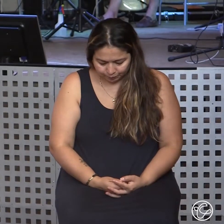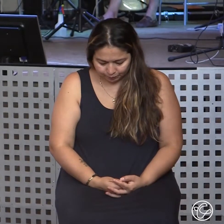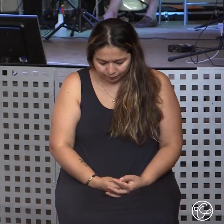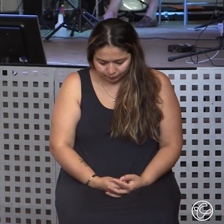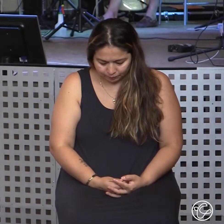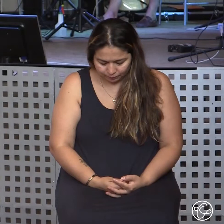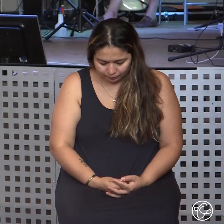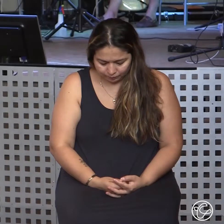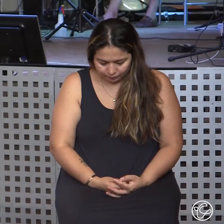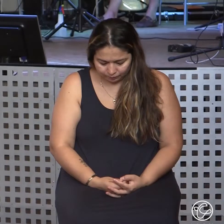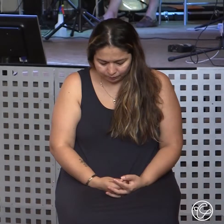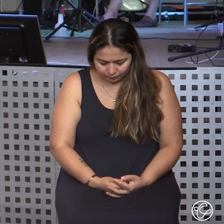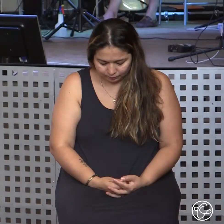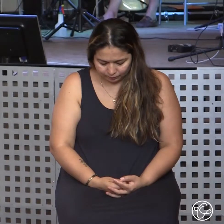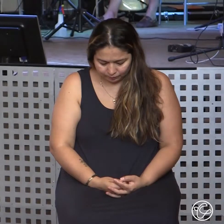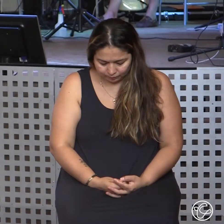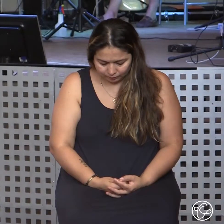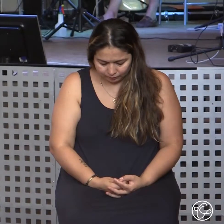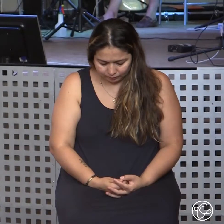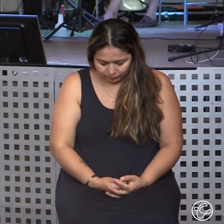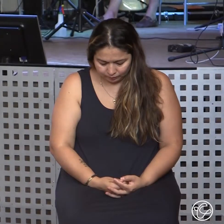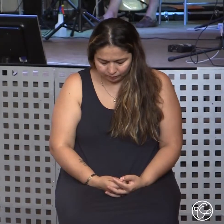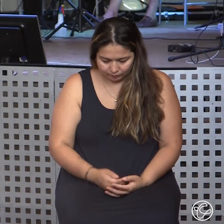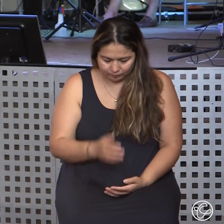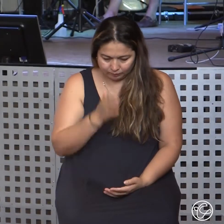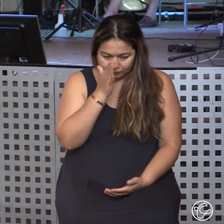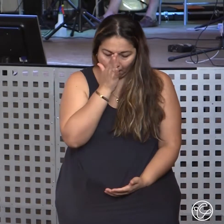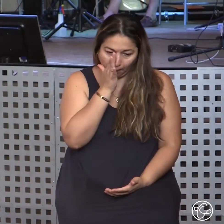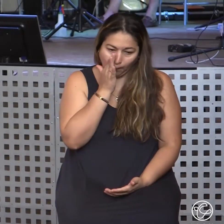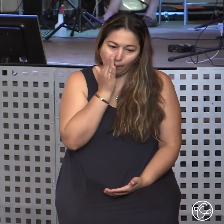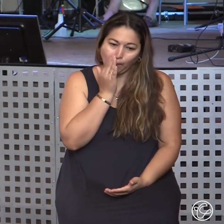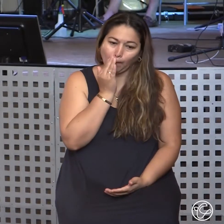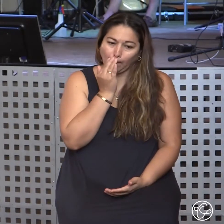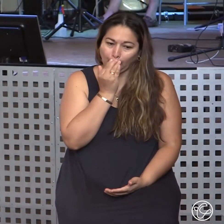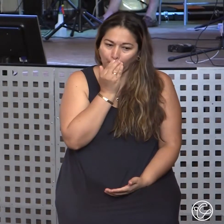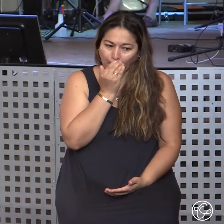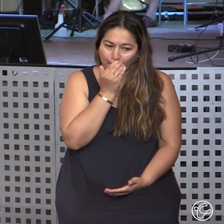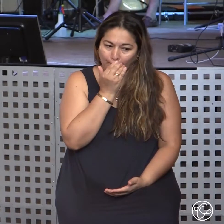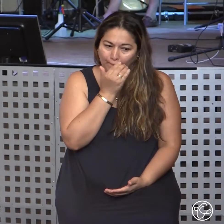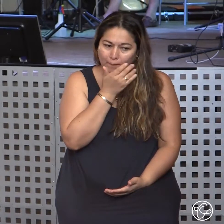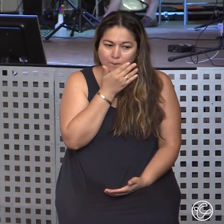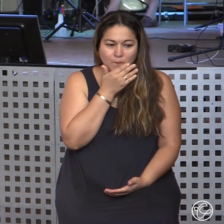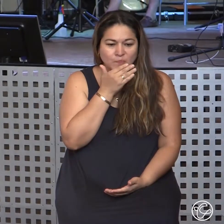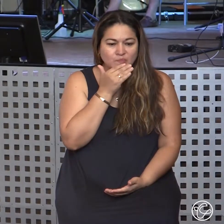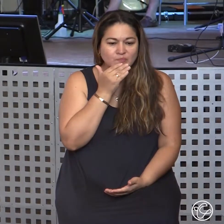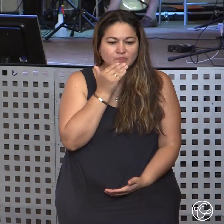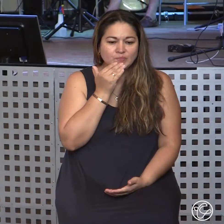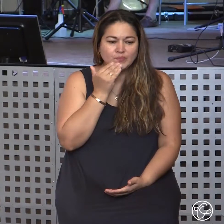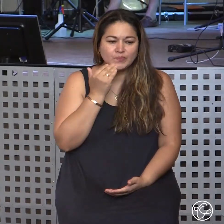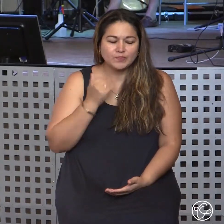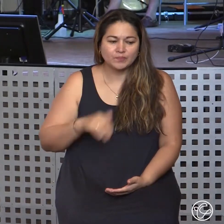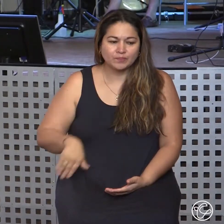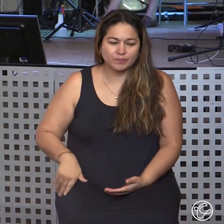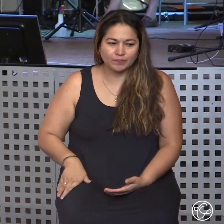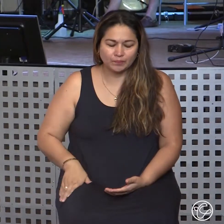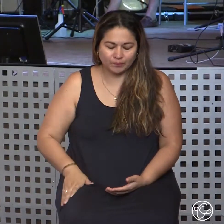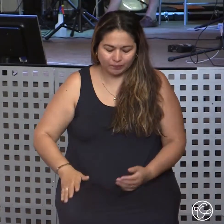está ayudando a que ellos vean su propia realidad, solo que no la ven. Y el diálogo termina, va subiendo de